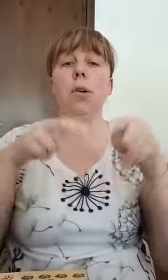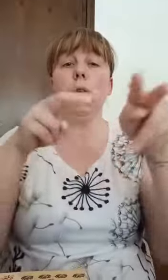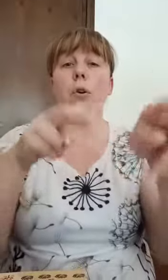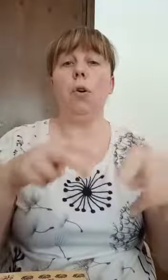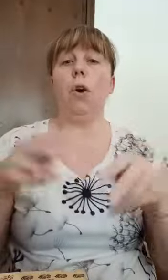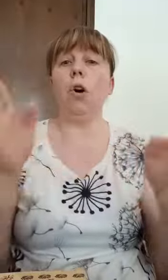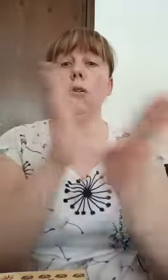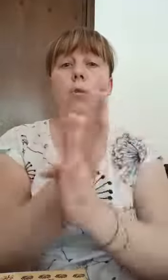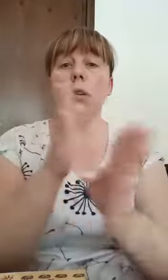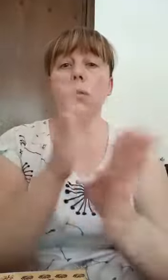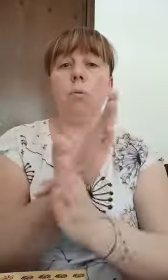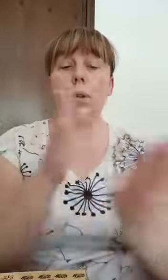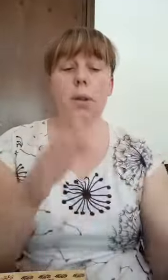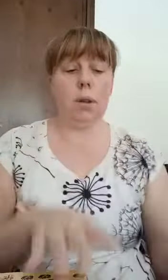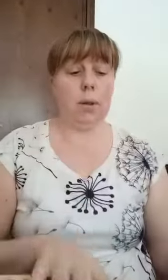l'orto di tutti